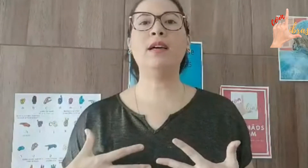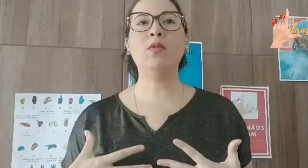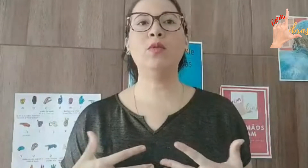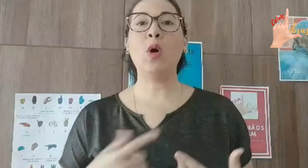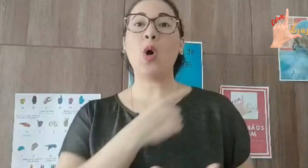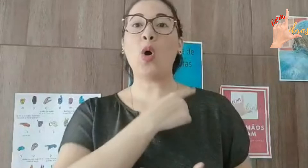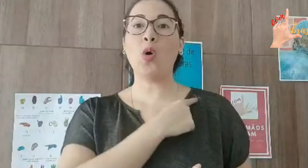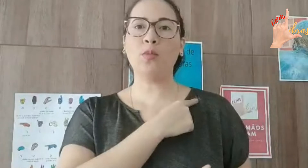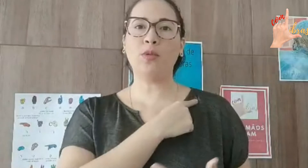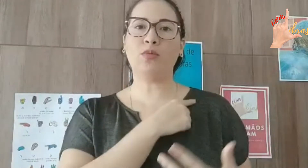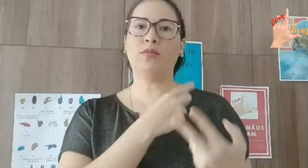articulação ombro.